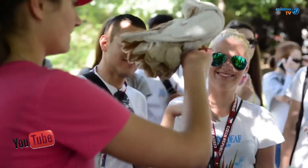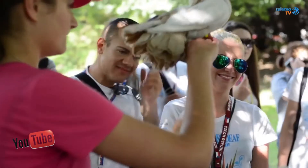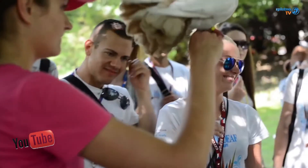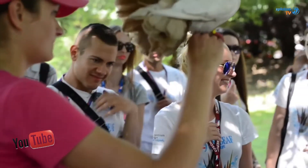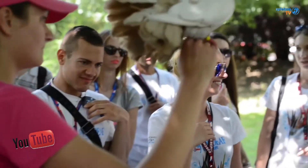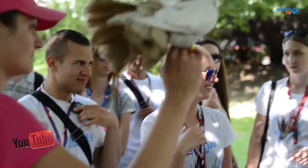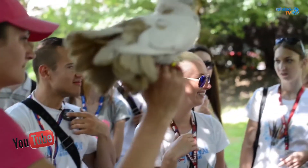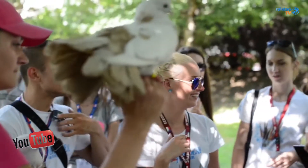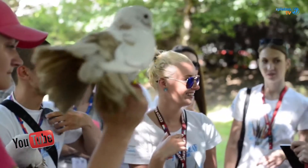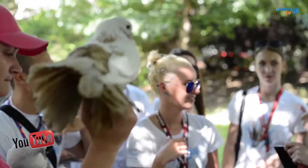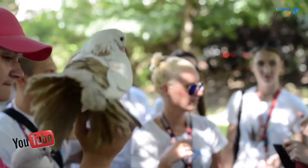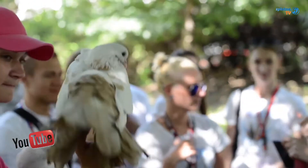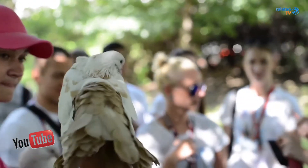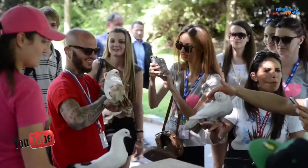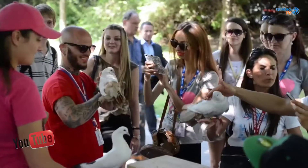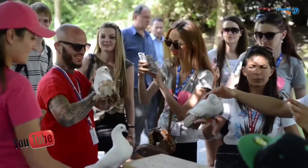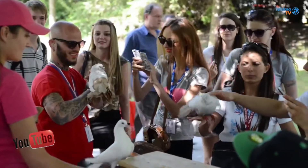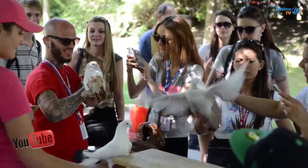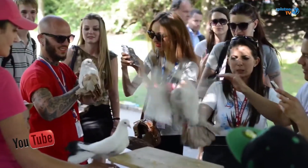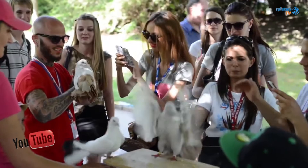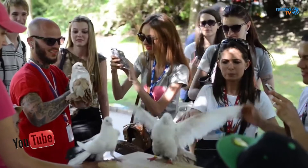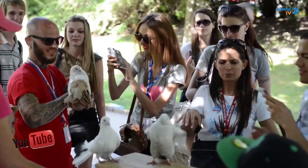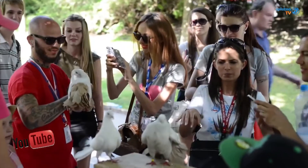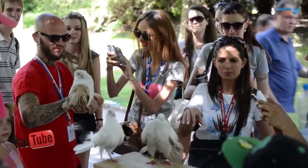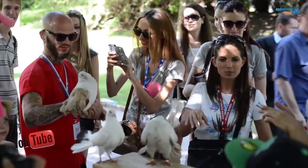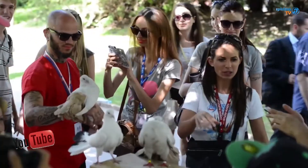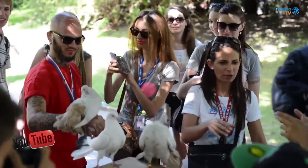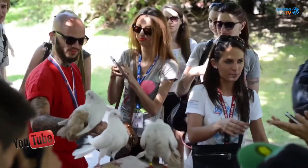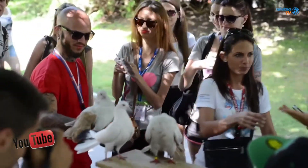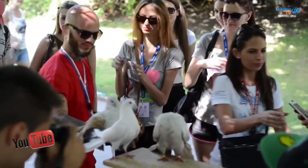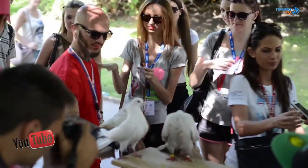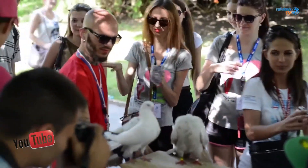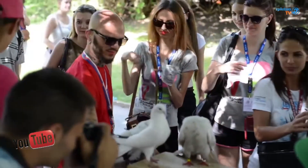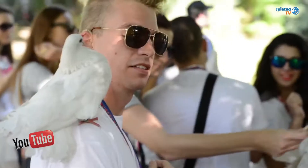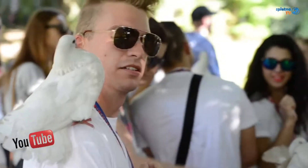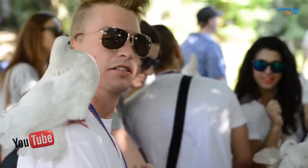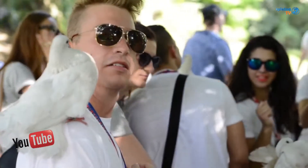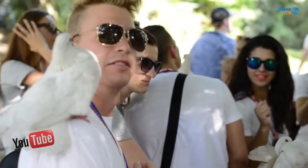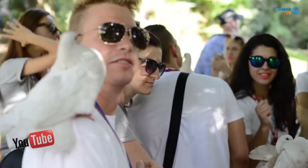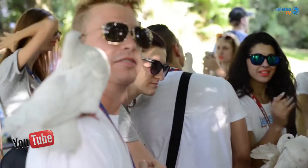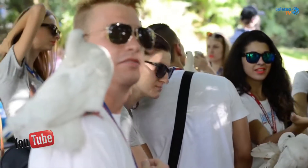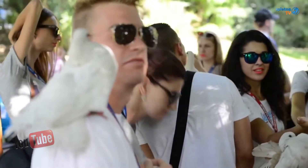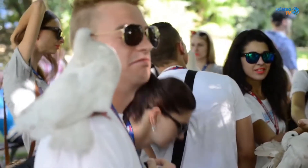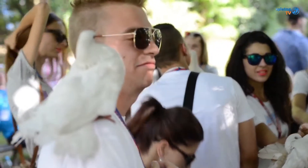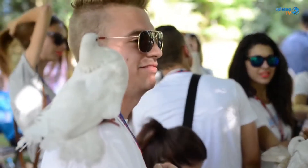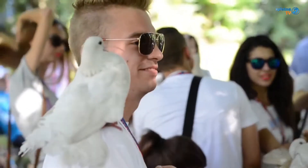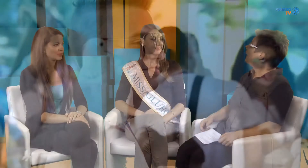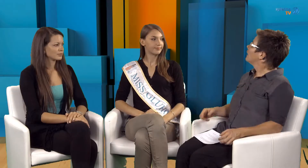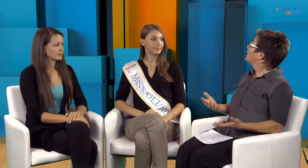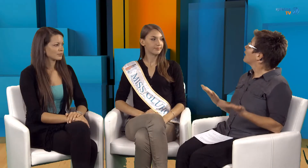and done. It may be an ending, we may have only just begun. See, no one has the answer.